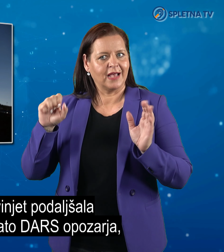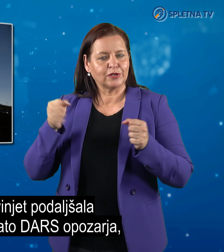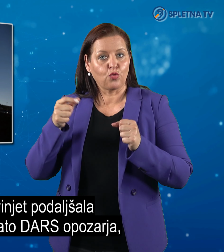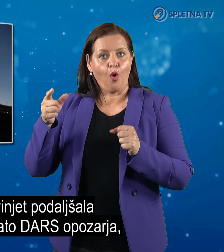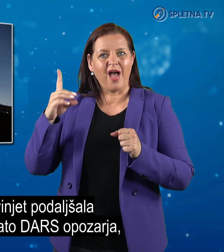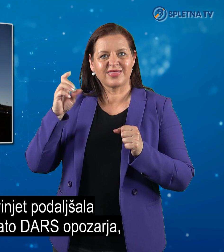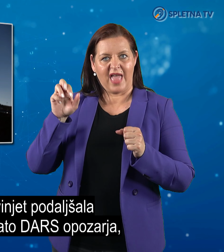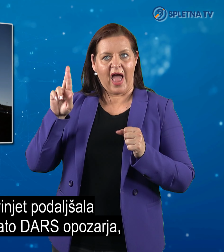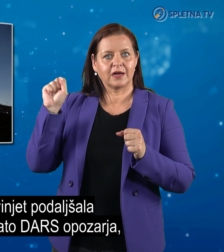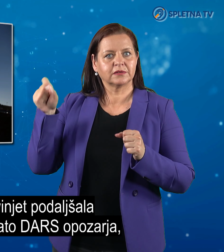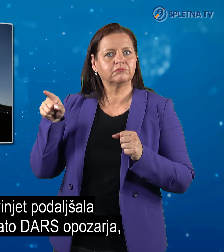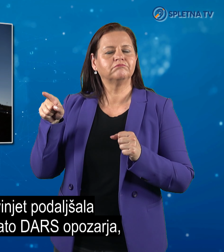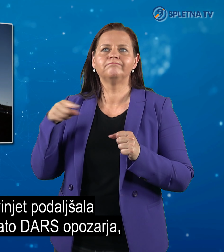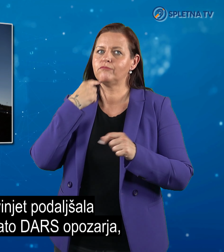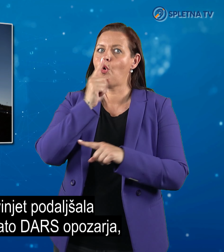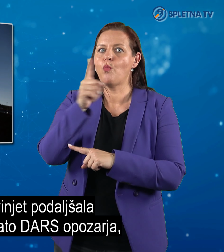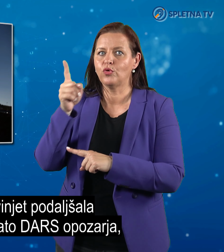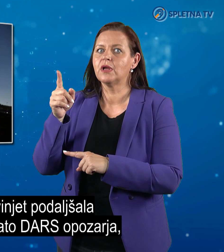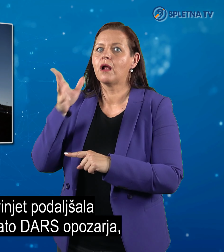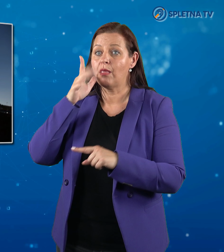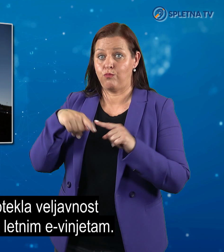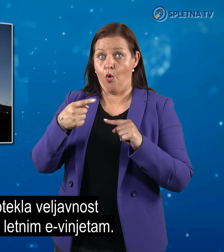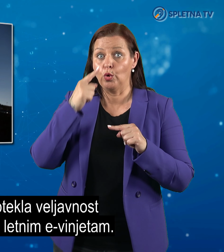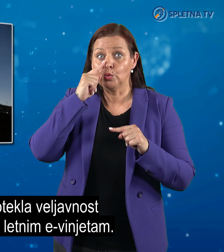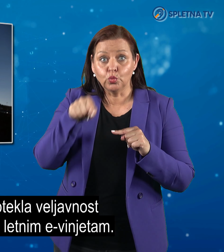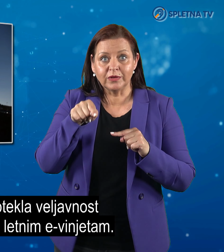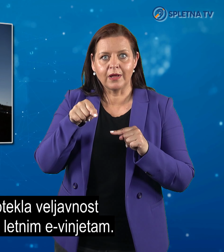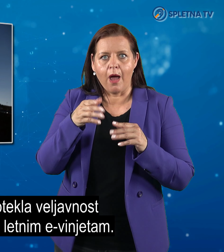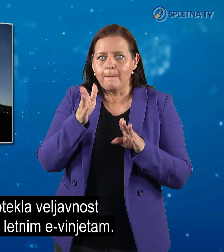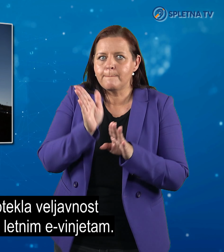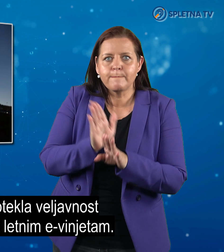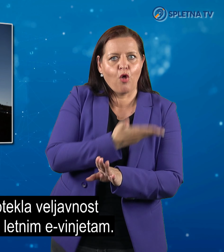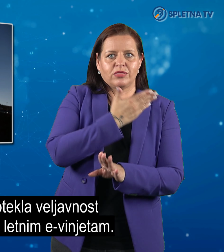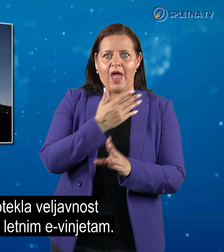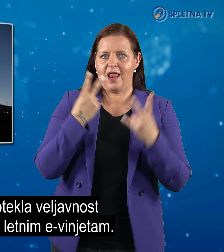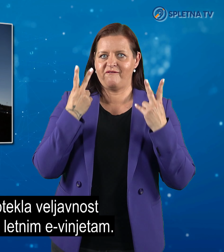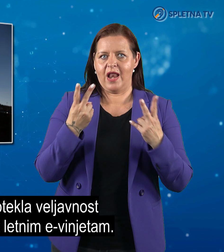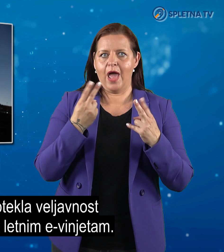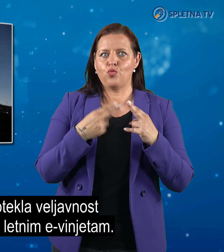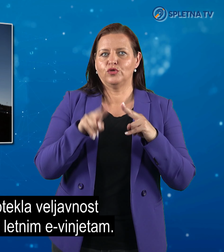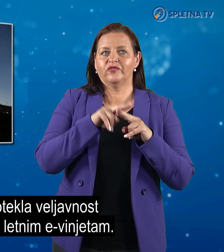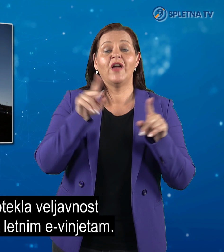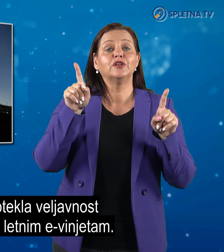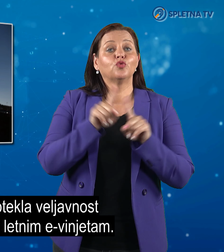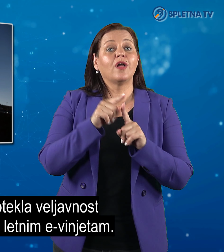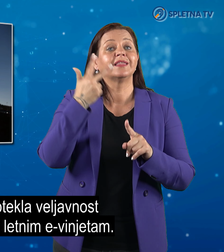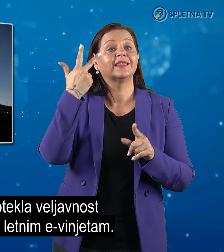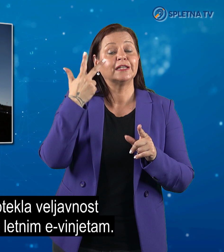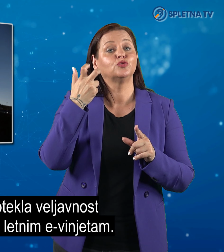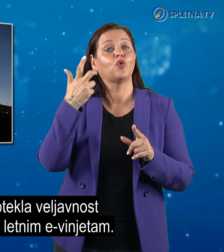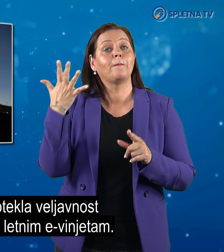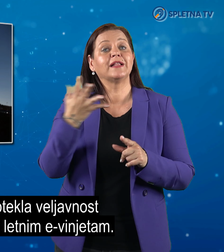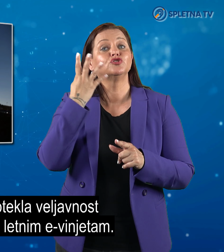opozarja, da bo junija potekla veljavnost več kot 345 tisoč letnim e-vinjetam.